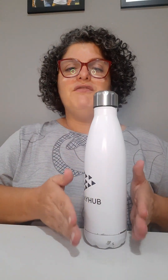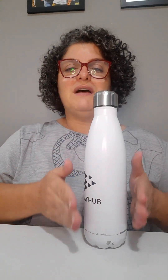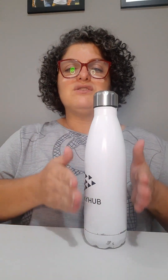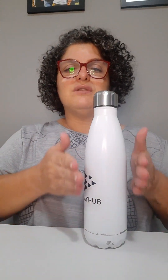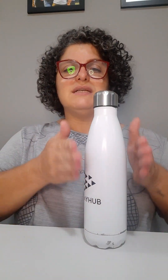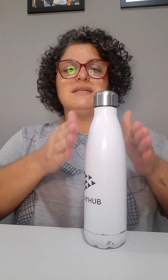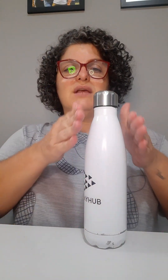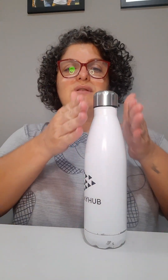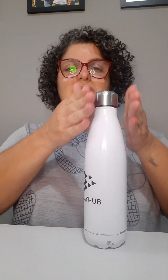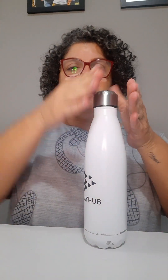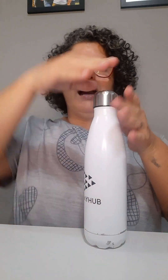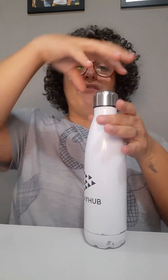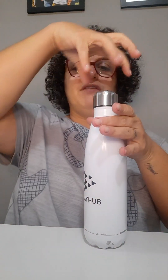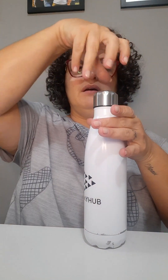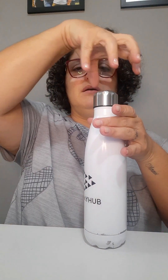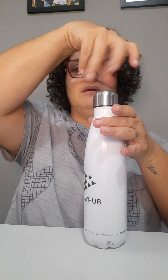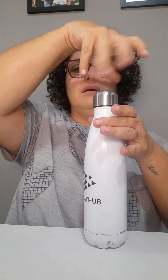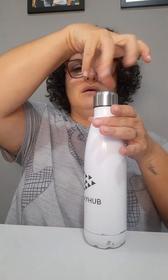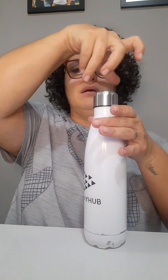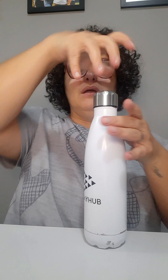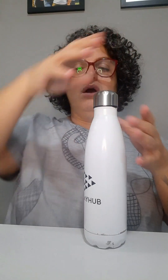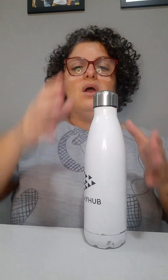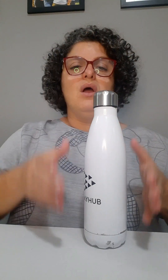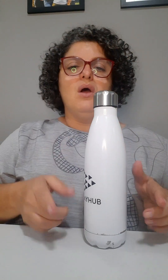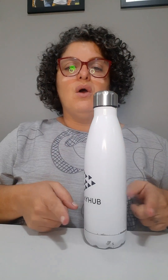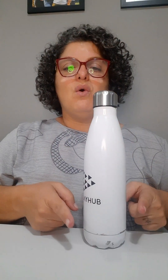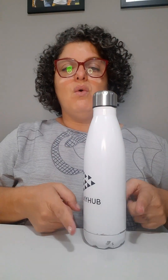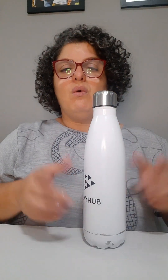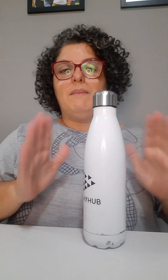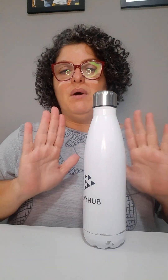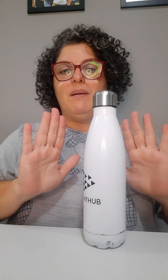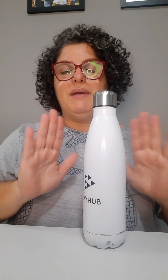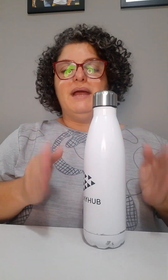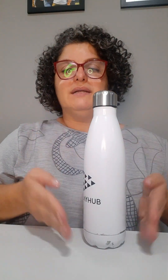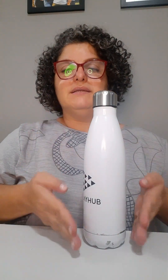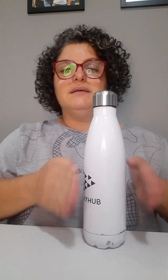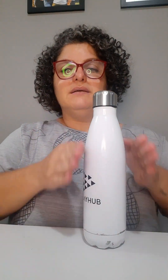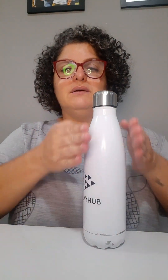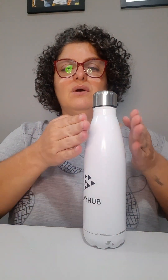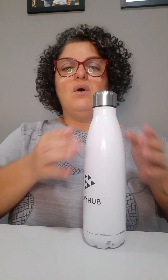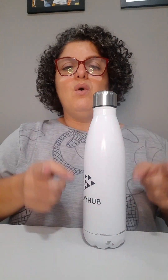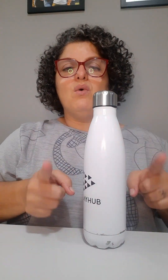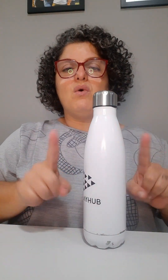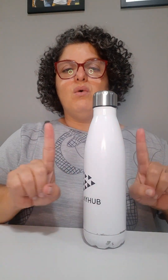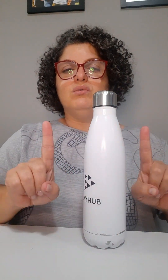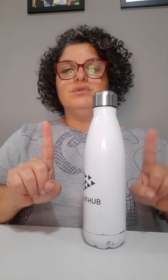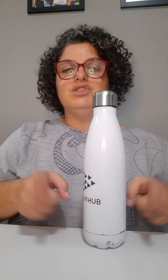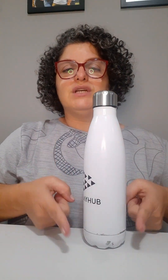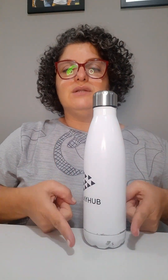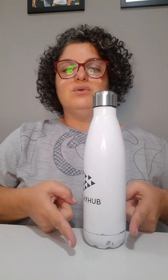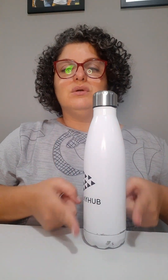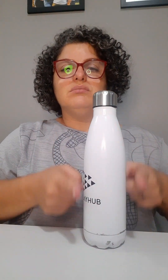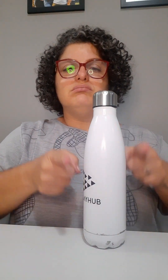faço o desenho da garrafa com a mão aberta ou com o indicador,